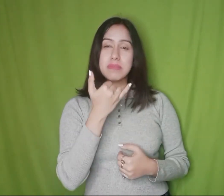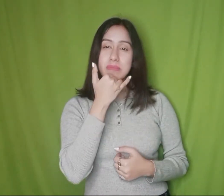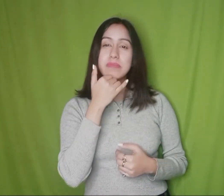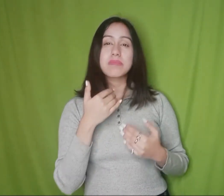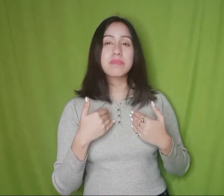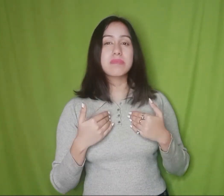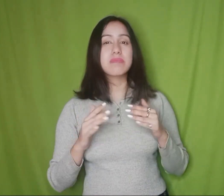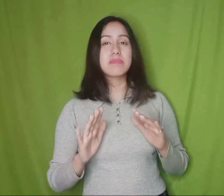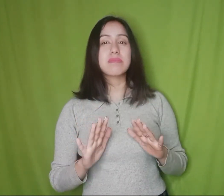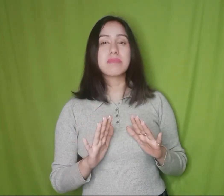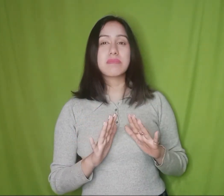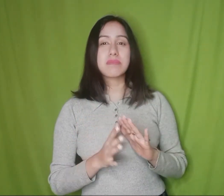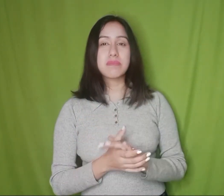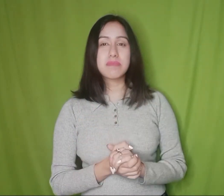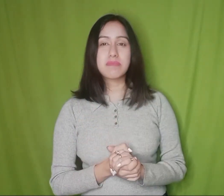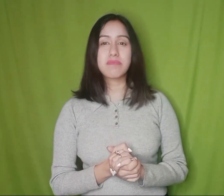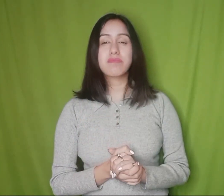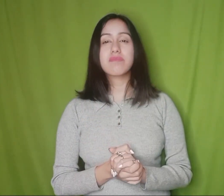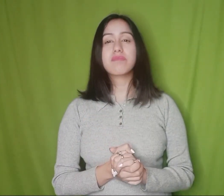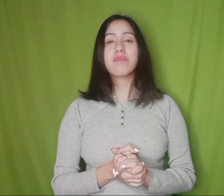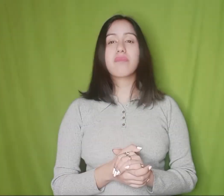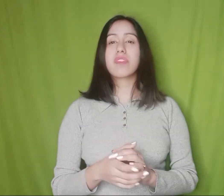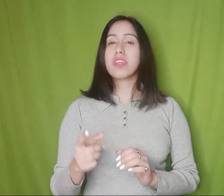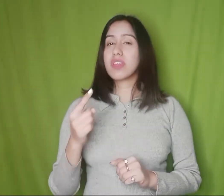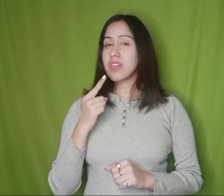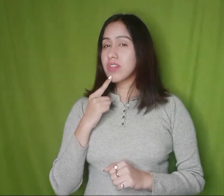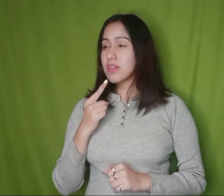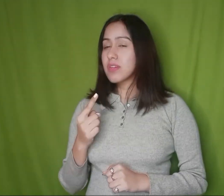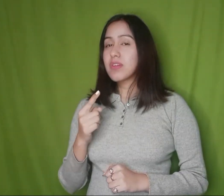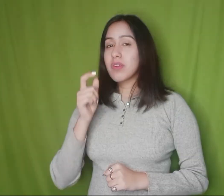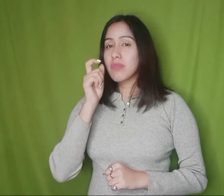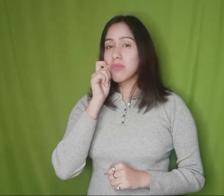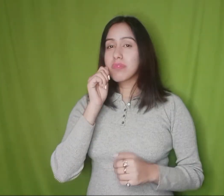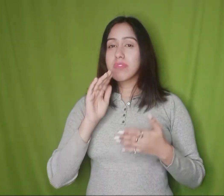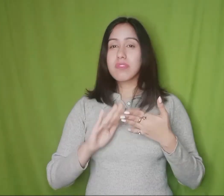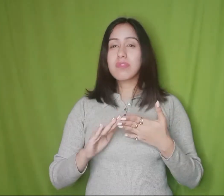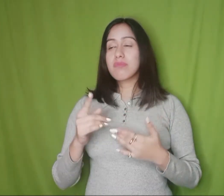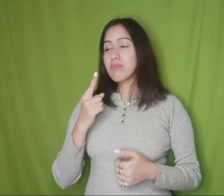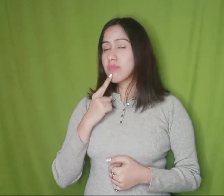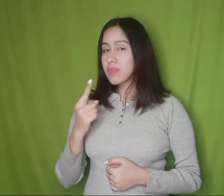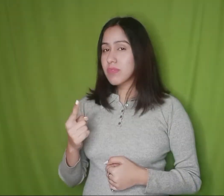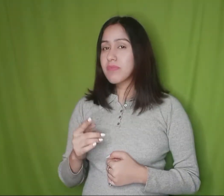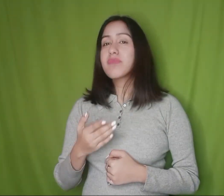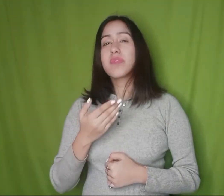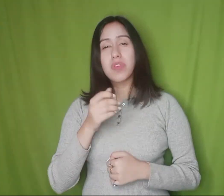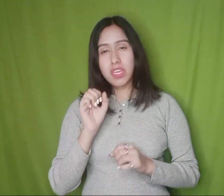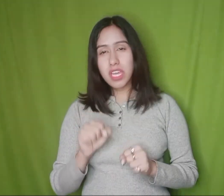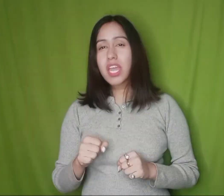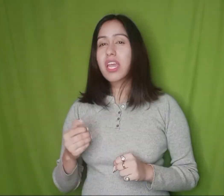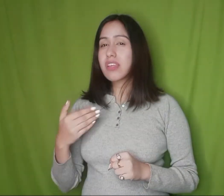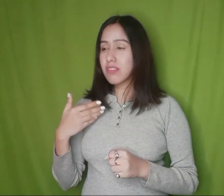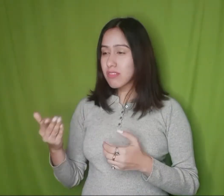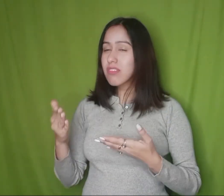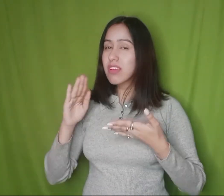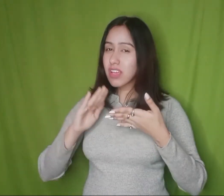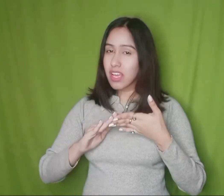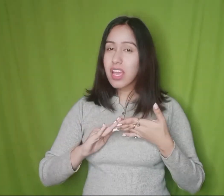तुम्हारी बहुत दोषी हूं मैं, बहुत दोषी। मैं तुम्हारा कुछ भी नहीं मीरा। भोज का दिल अब काबू में नहीं